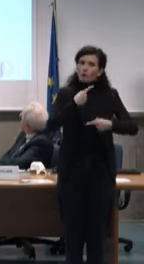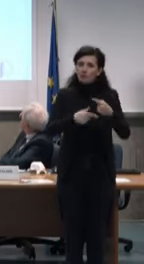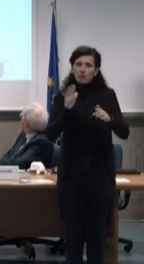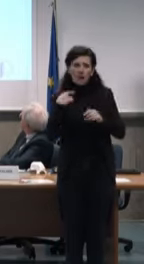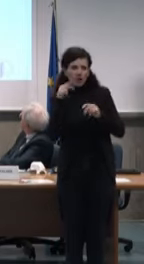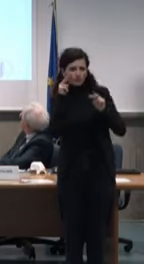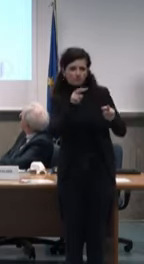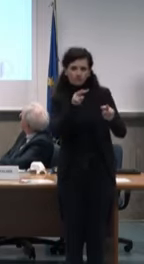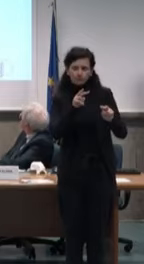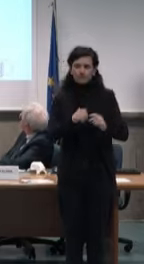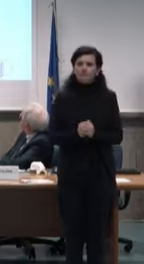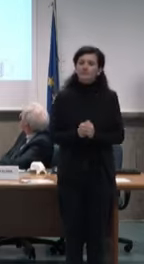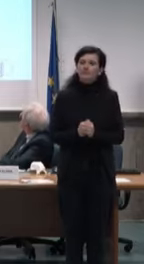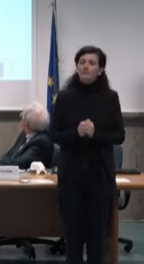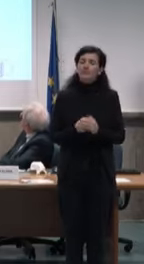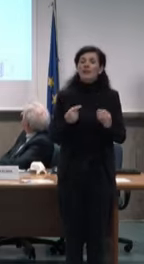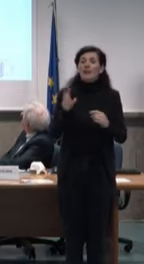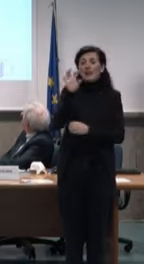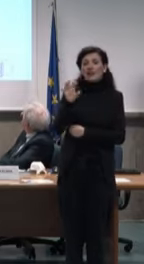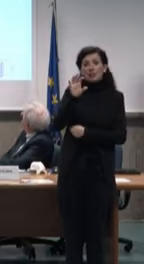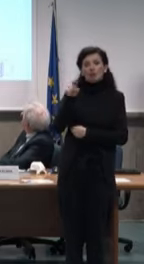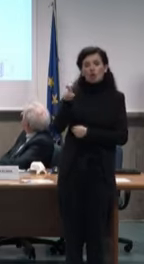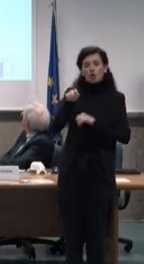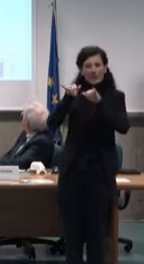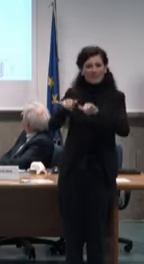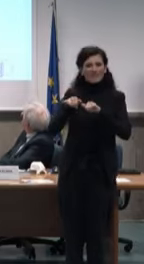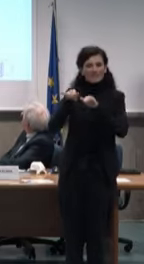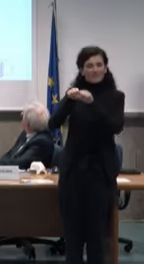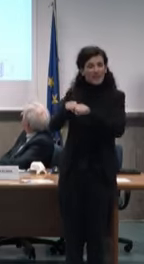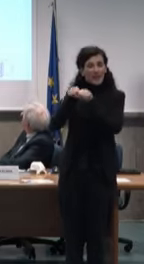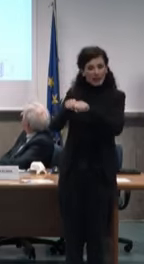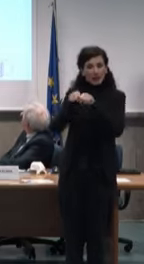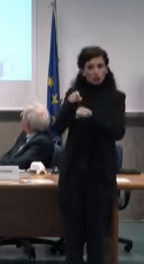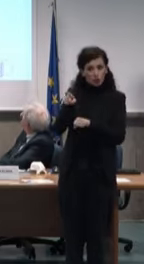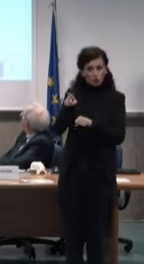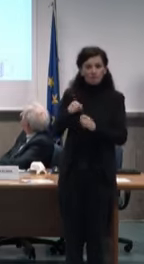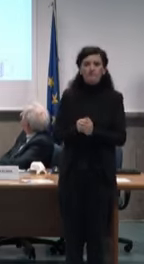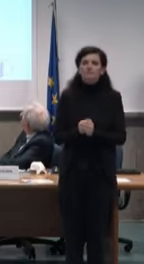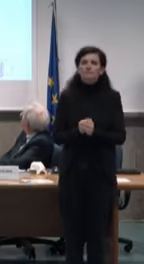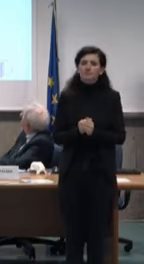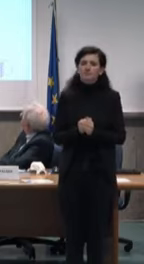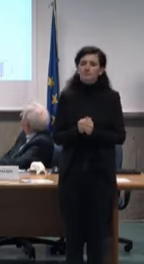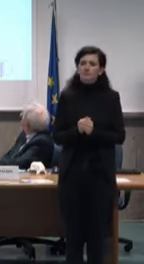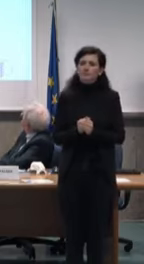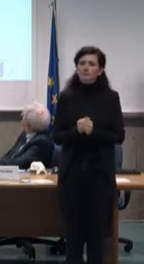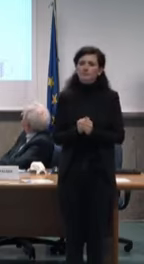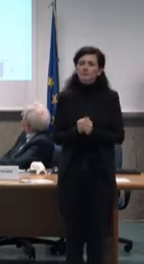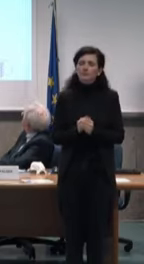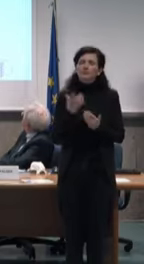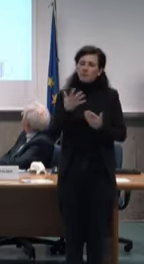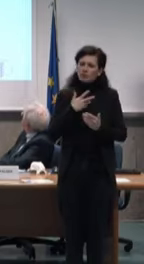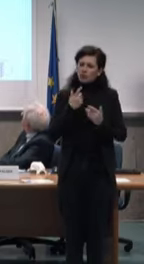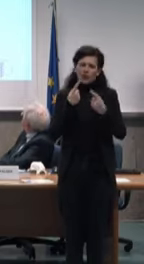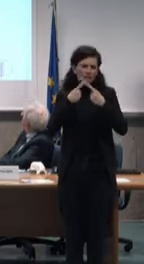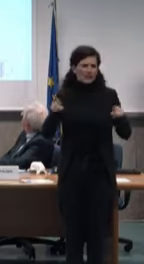quando ci muoviamo in ragione come al veneto vediamo alcuni elementi analoghi c'è una differenziazione probabilmente nel numero di